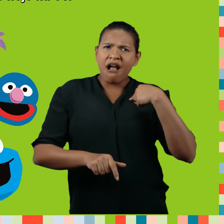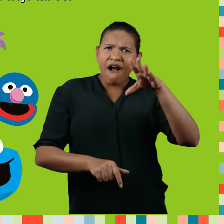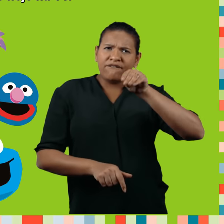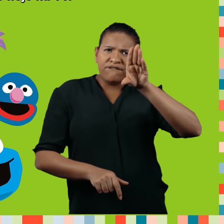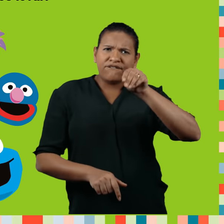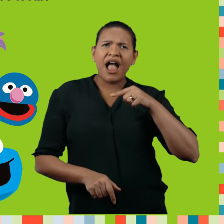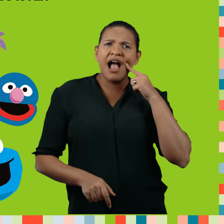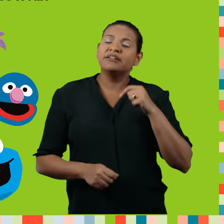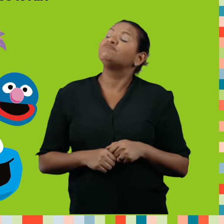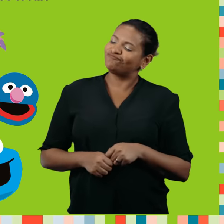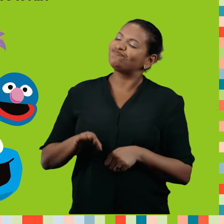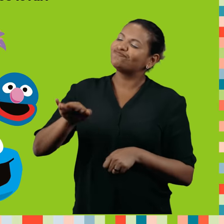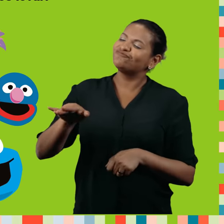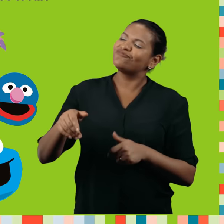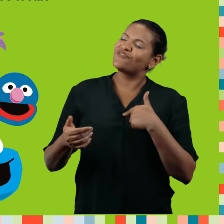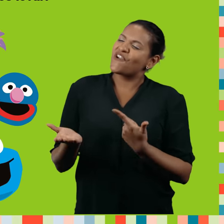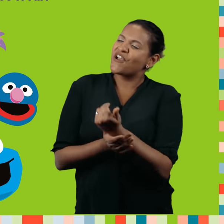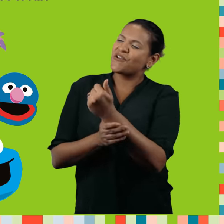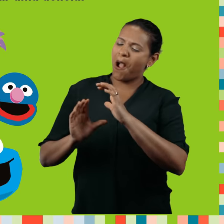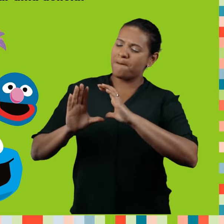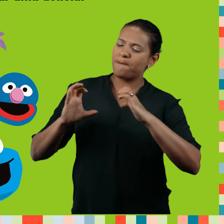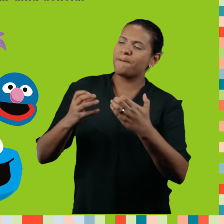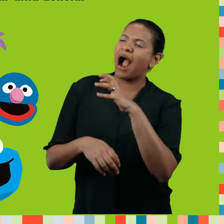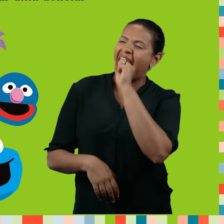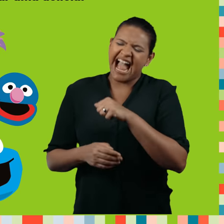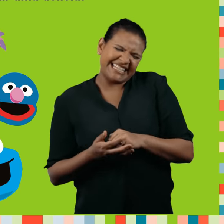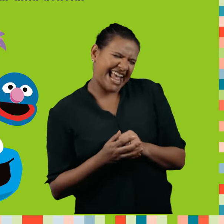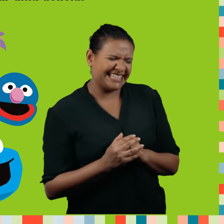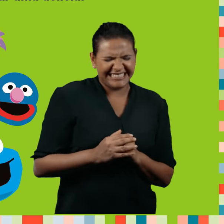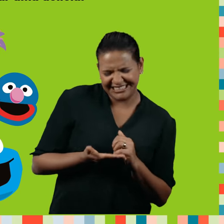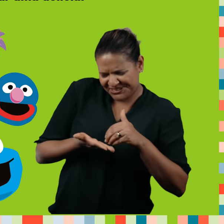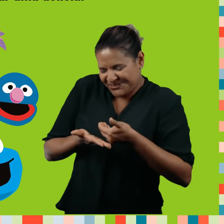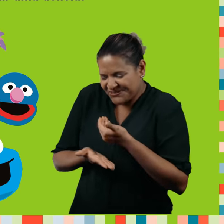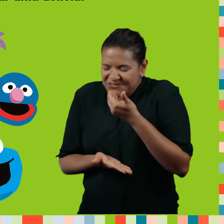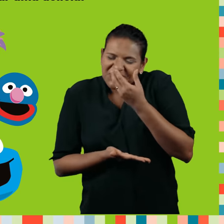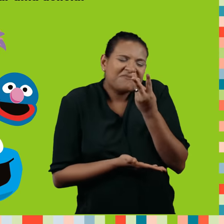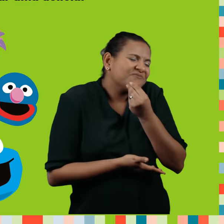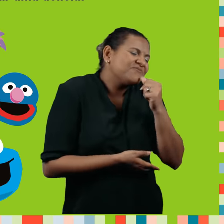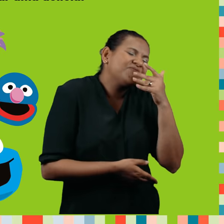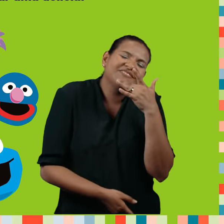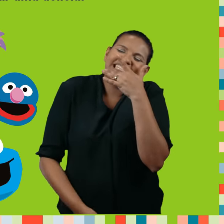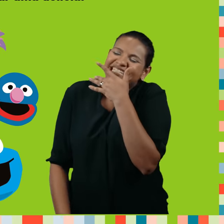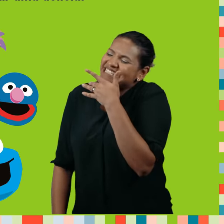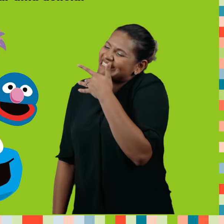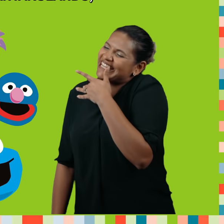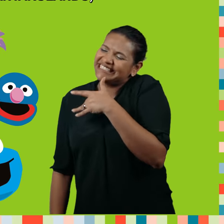TV. Moço, vamos levar! Essa sopa vai ficar uma